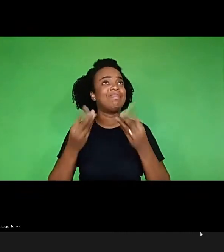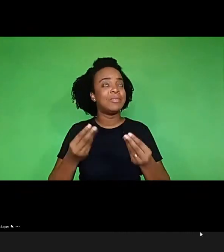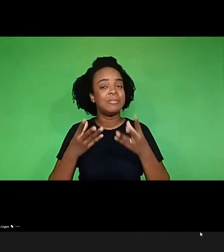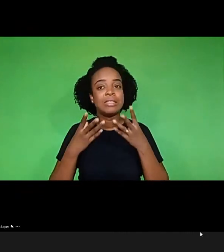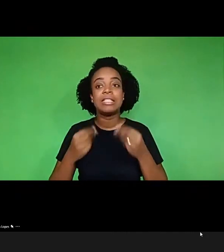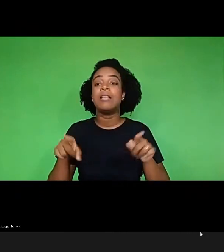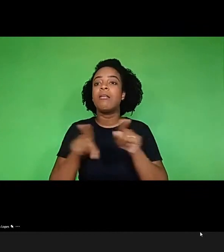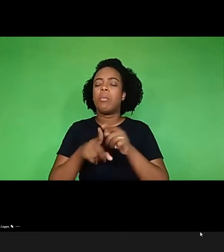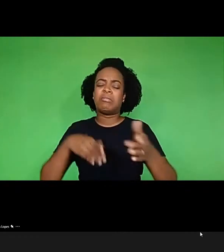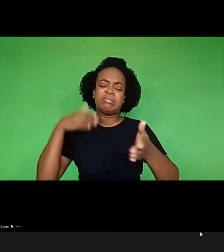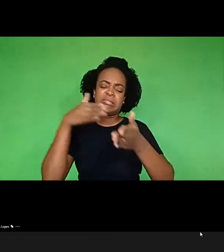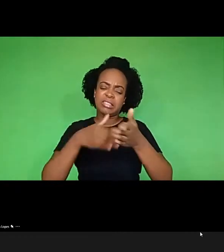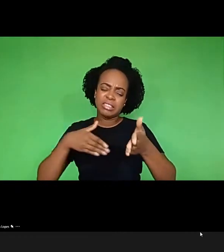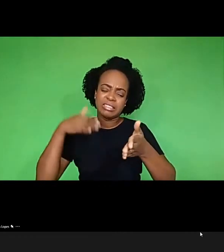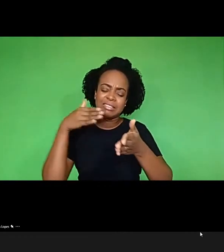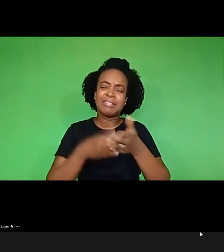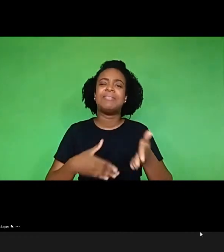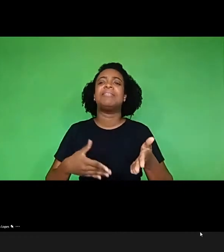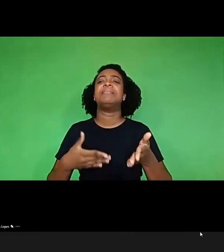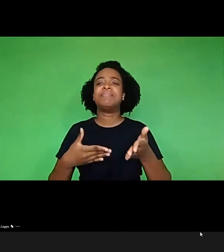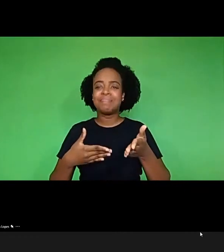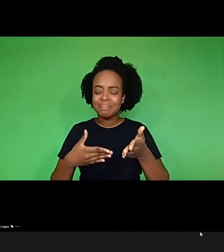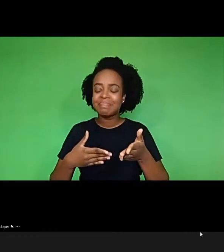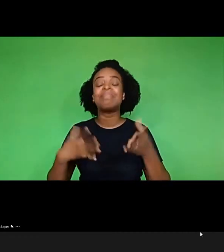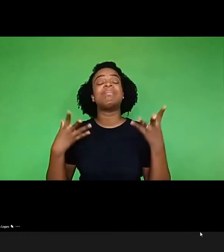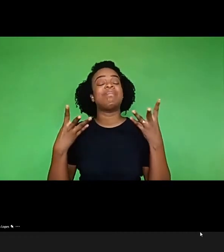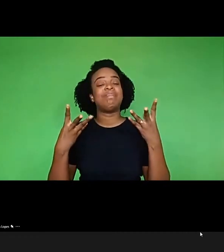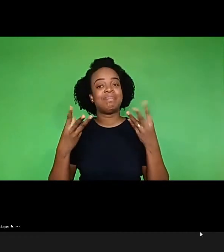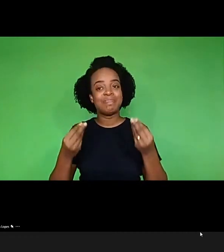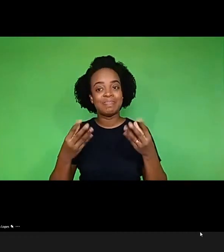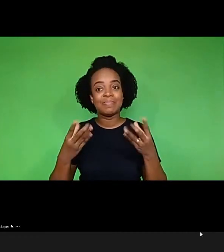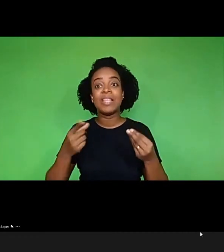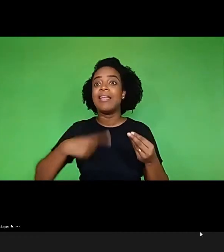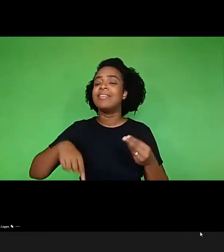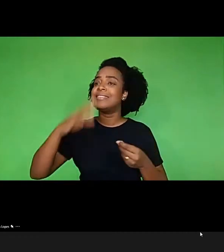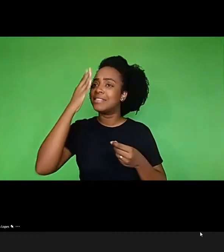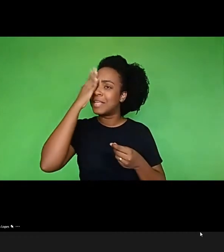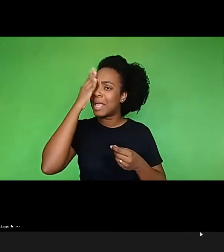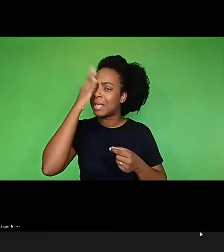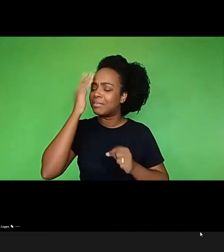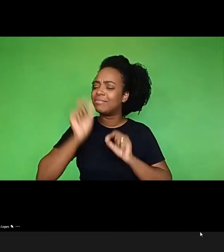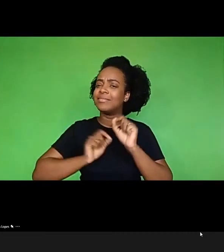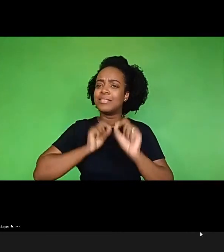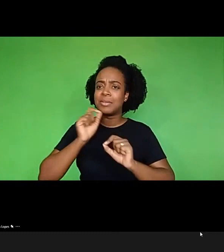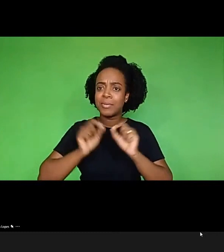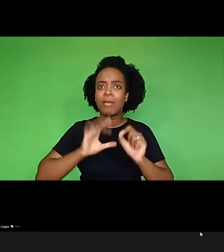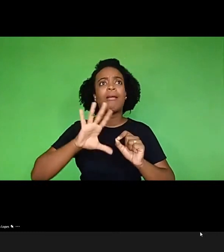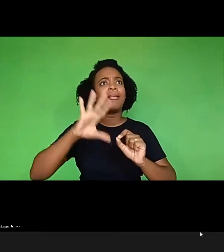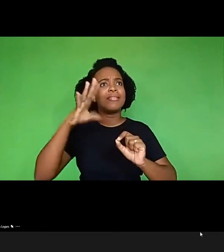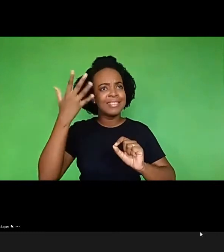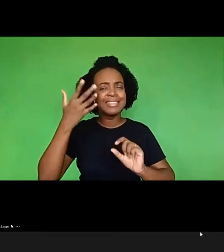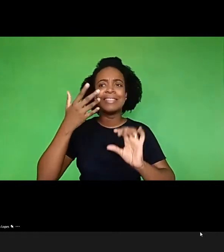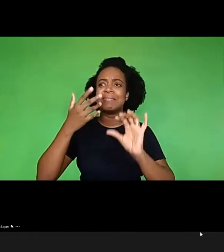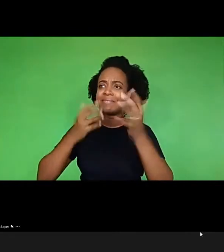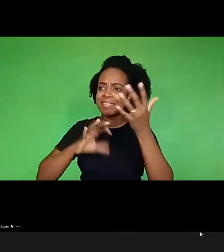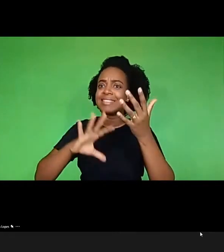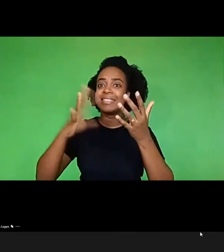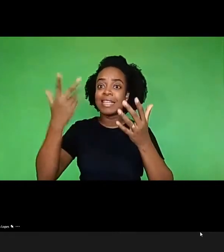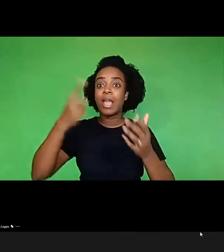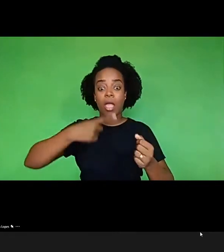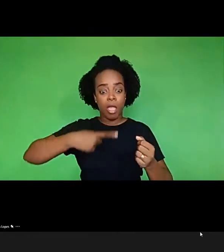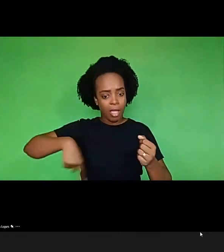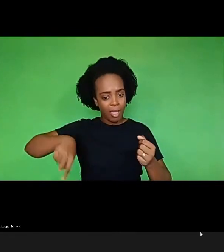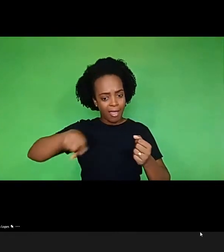e para a gente saber que as coisas acontecem e que a gente precisa, a todo momento, estar preparado para